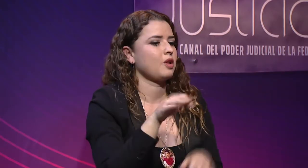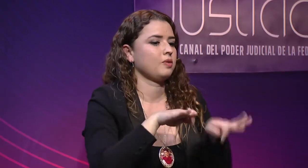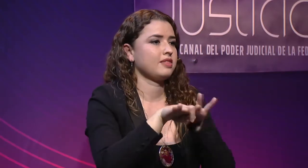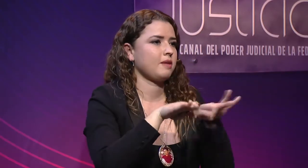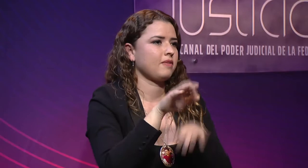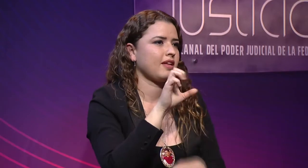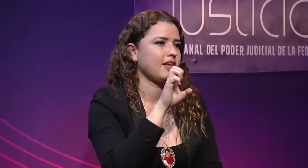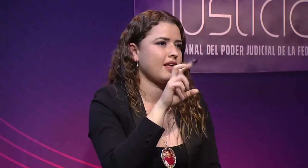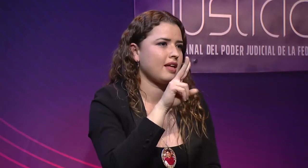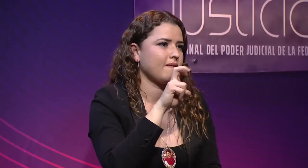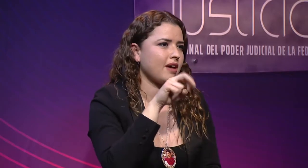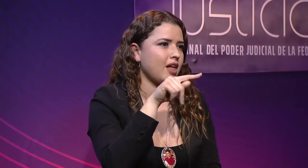pongo en práctica.